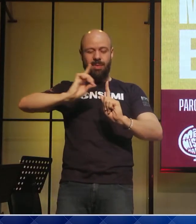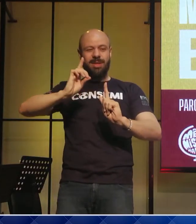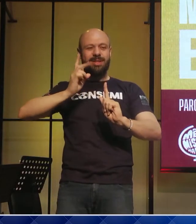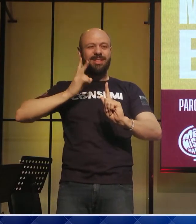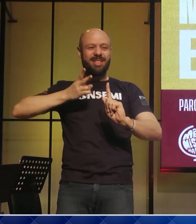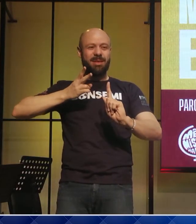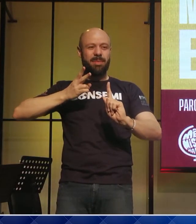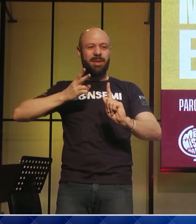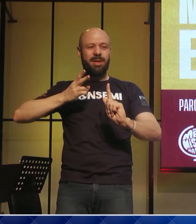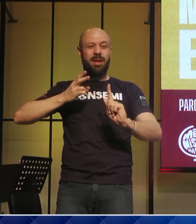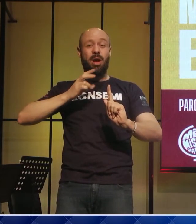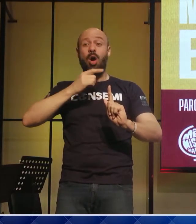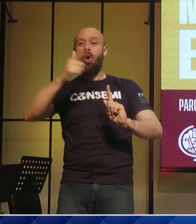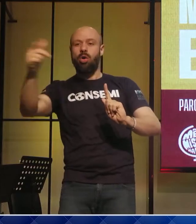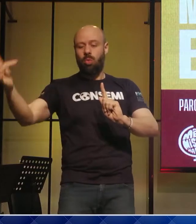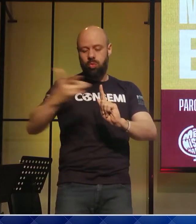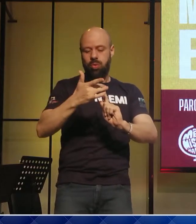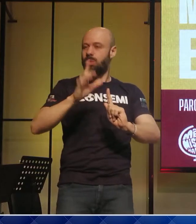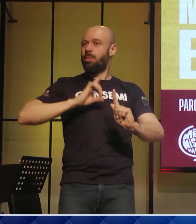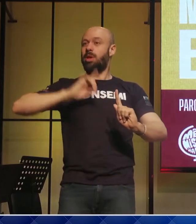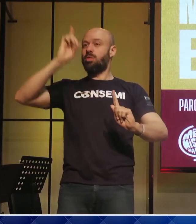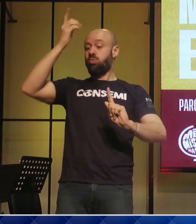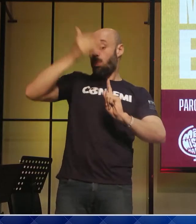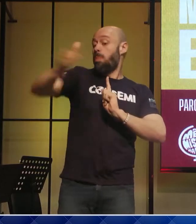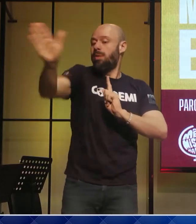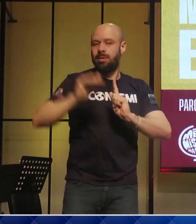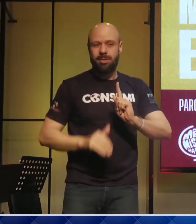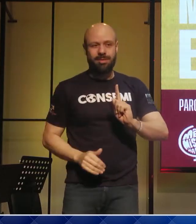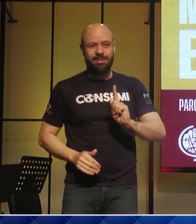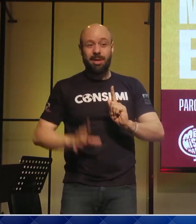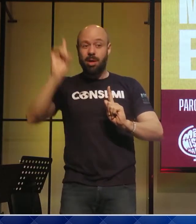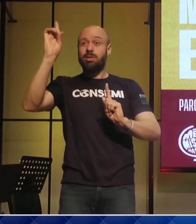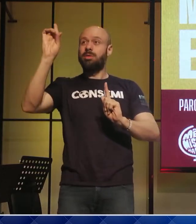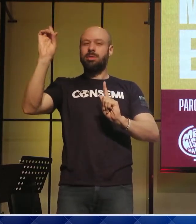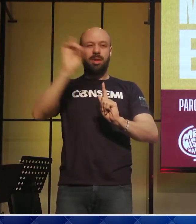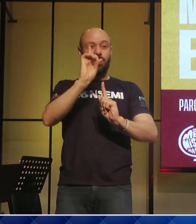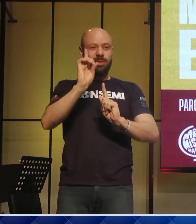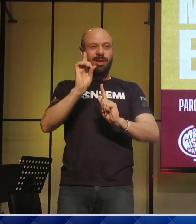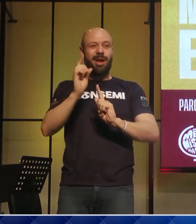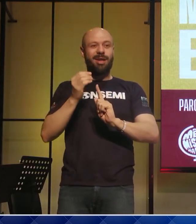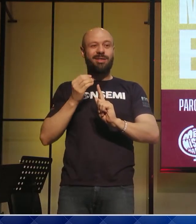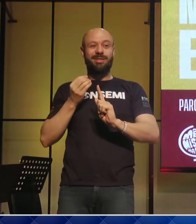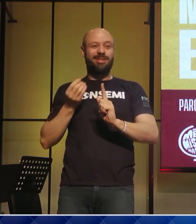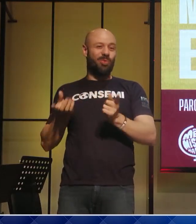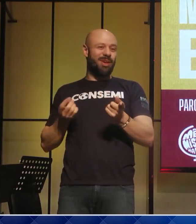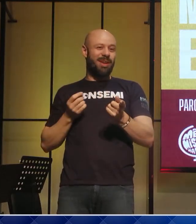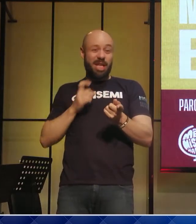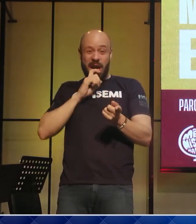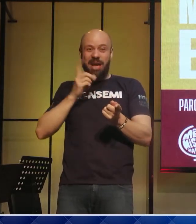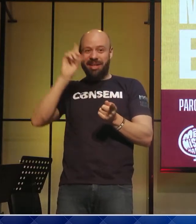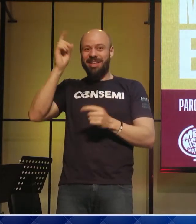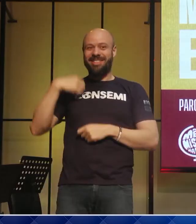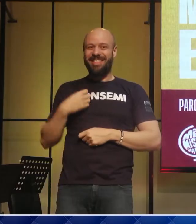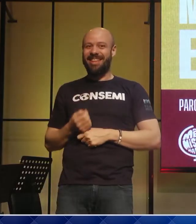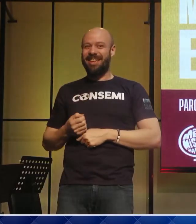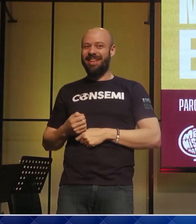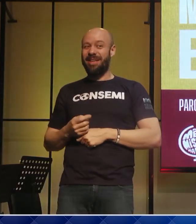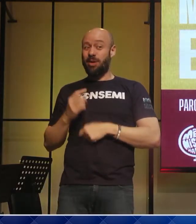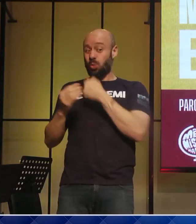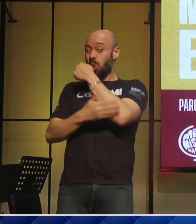ninguém toca em você, porque é eu que cuido de você. Antes de papai conhecer